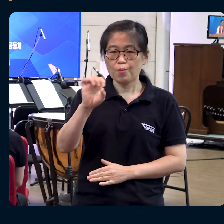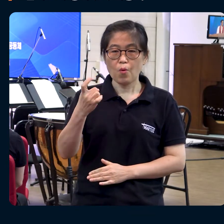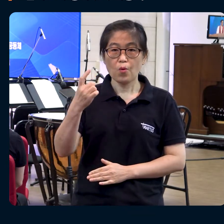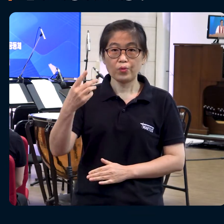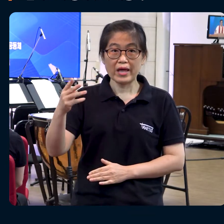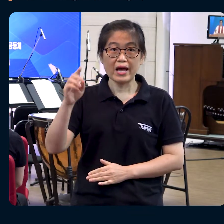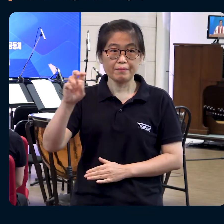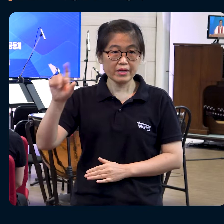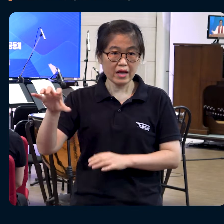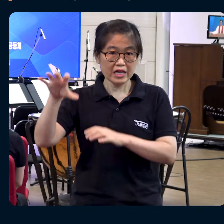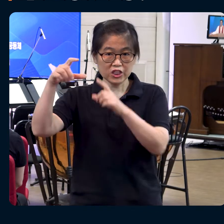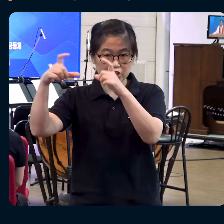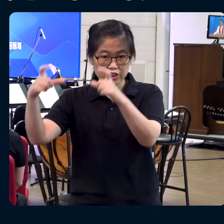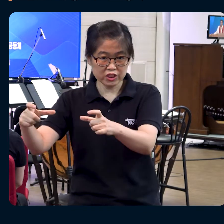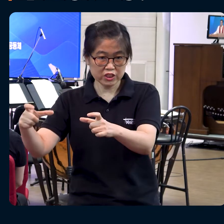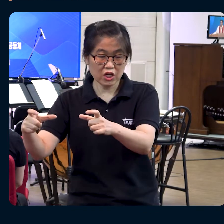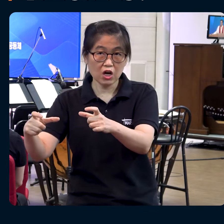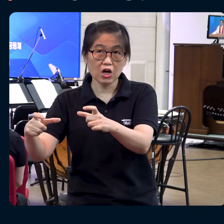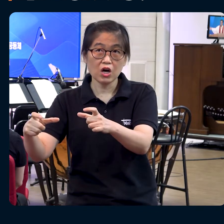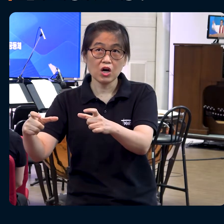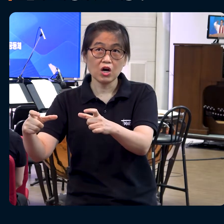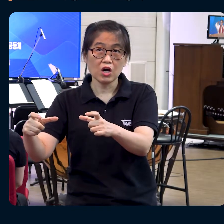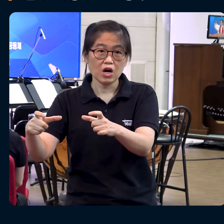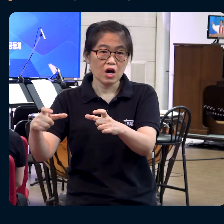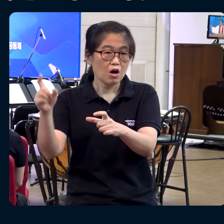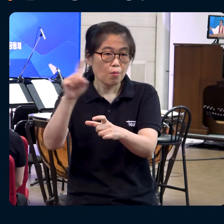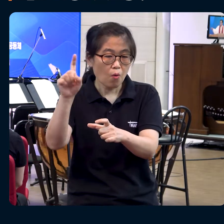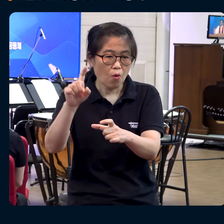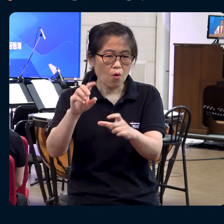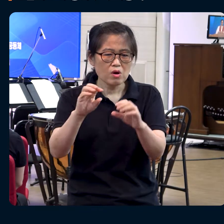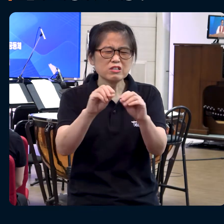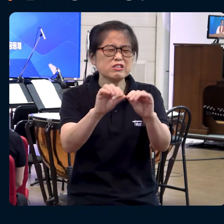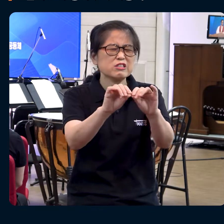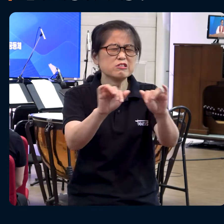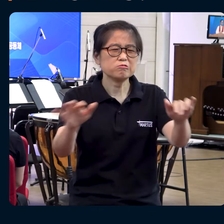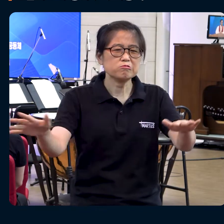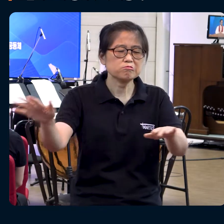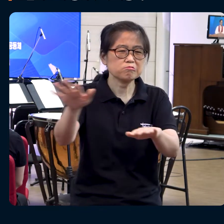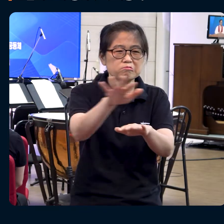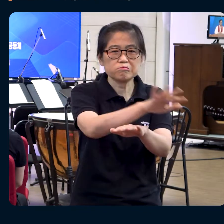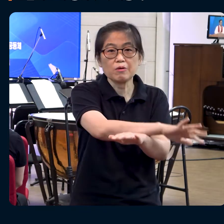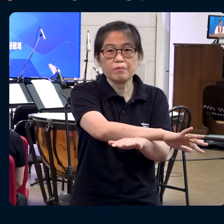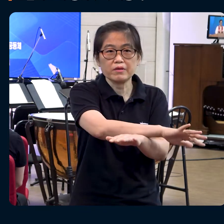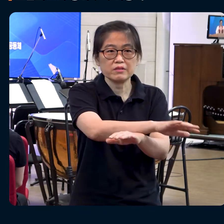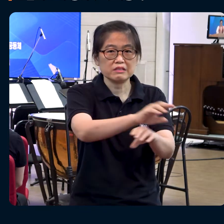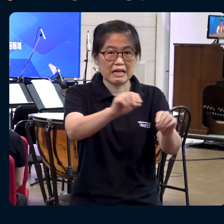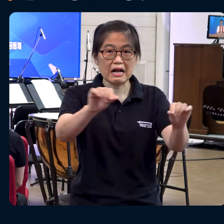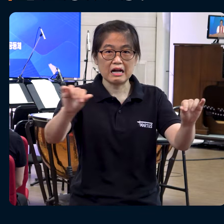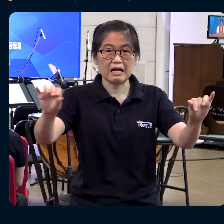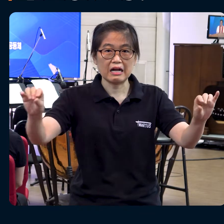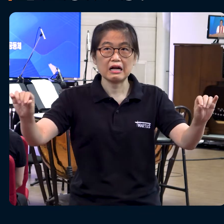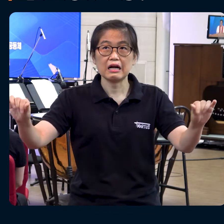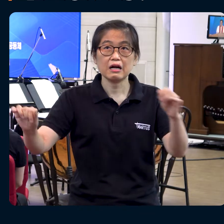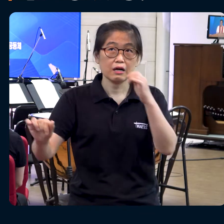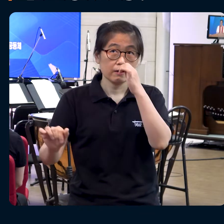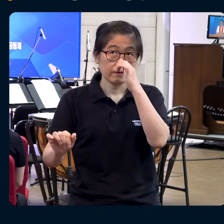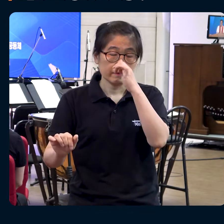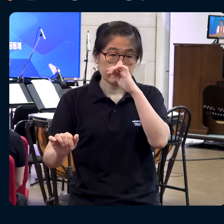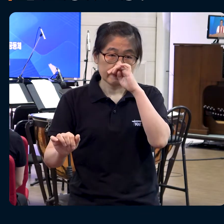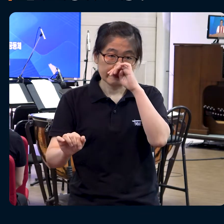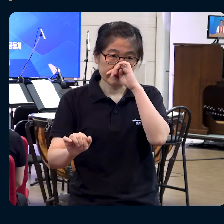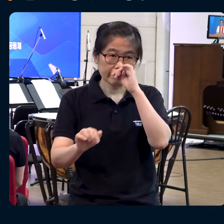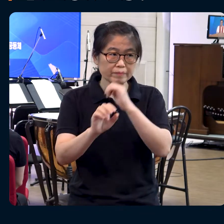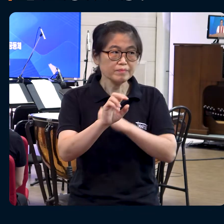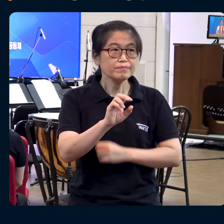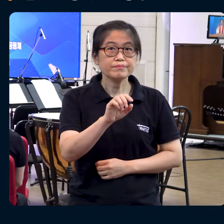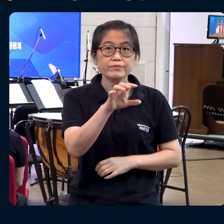지식이 없었어요. 왜냐하면 그 지역은 대개 다 흙먼지로 덮여있는 지역이거든요. 그러다 보니까 성경에 굉장히 많이 나오죠,